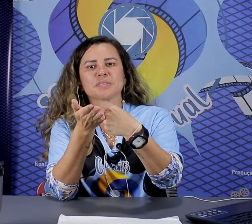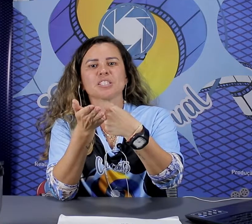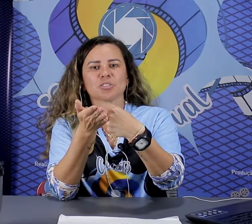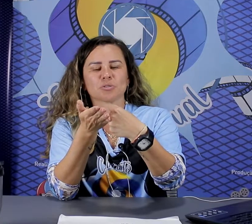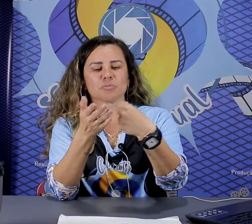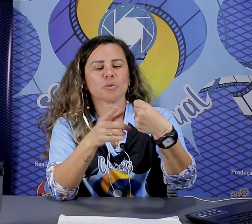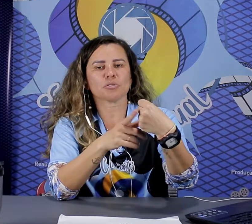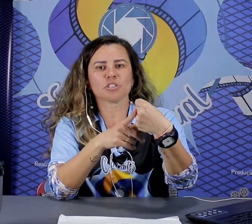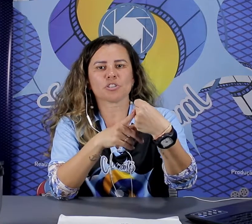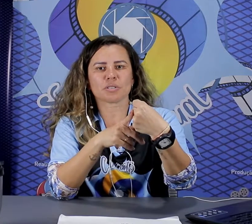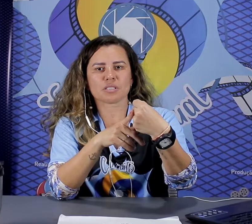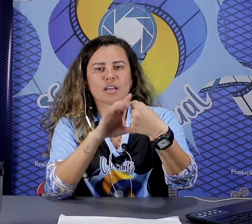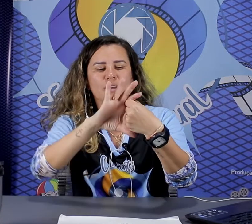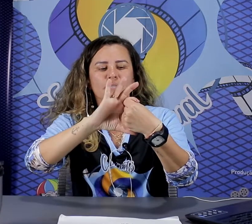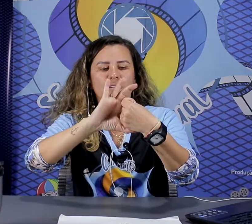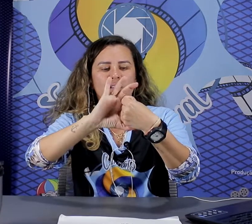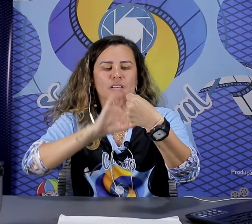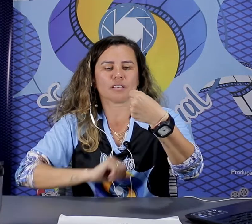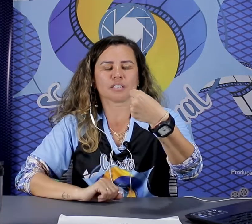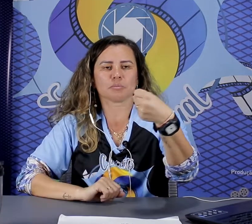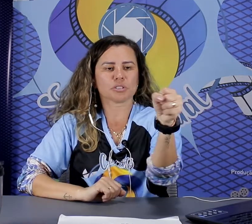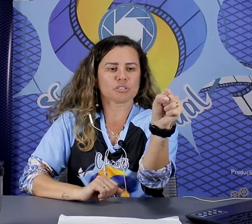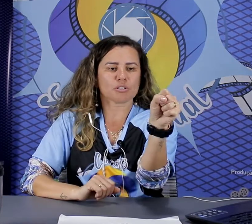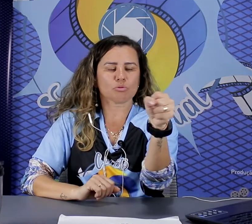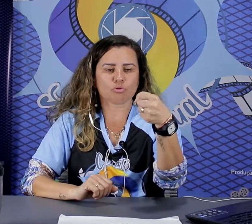Isso. Põe o dedinho assim. Nessa posição aqui do soco.